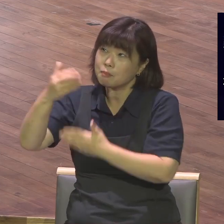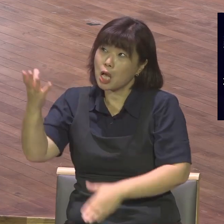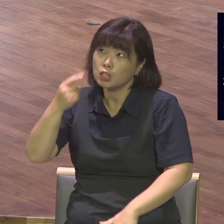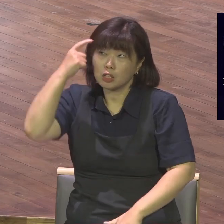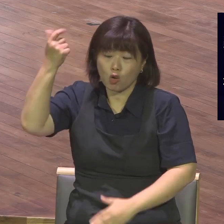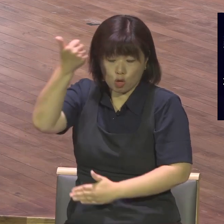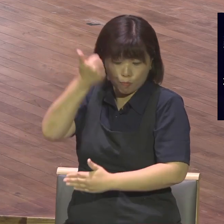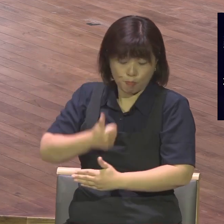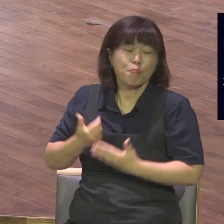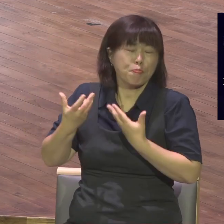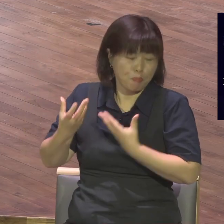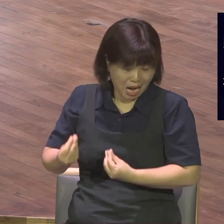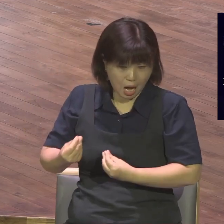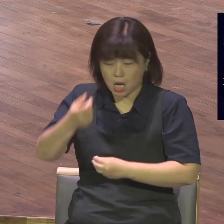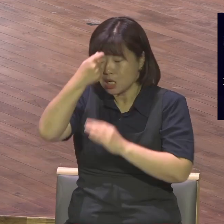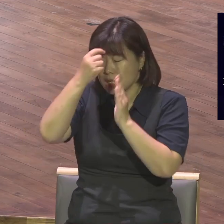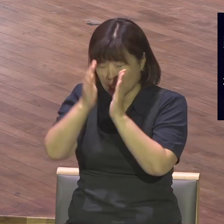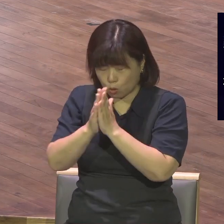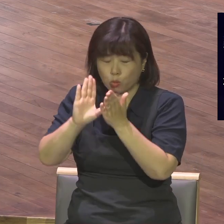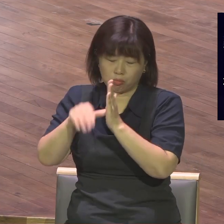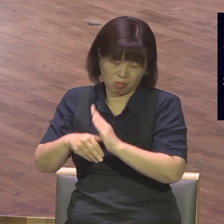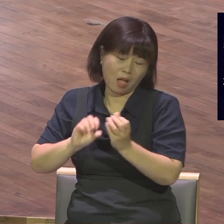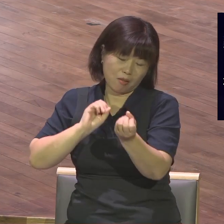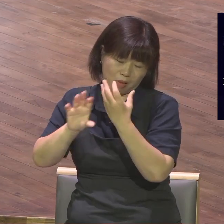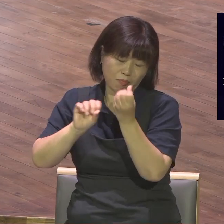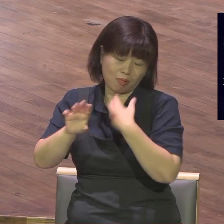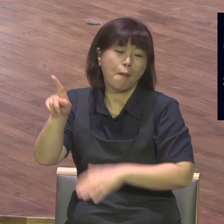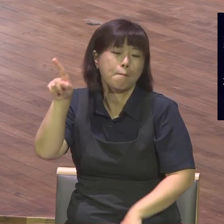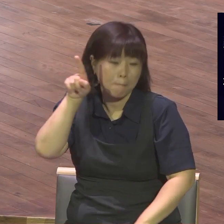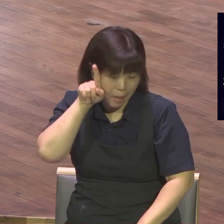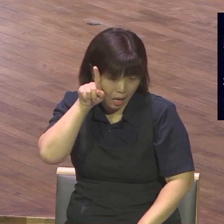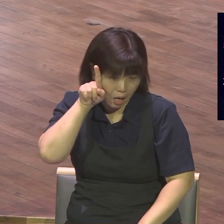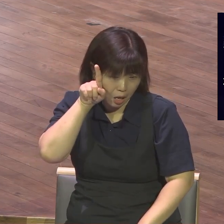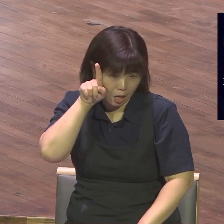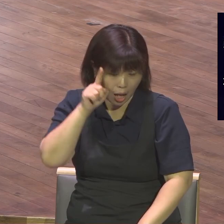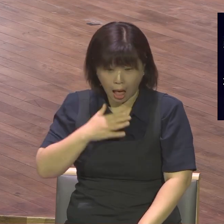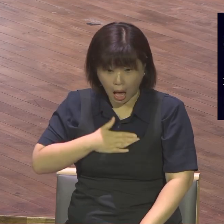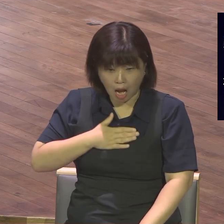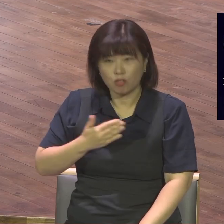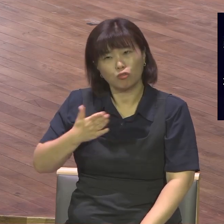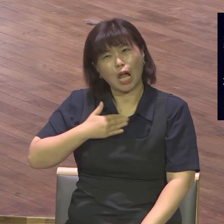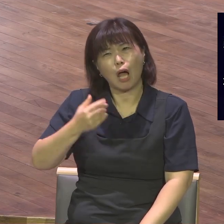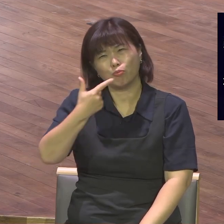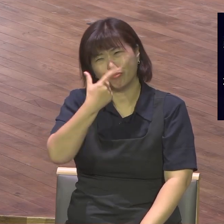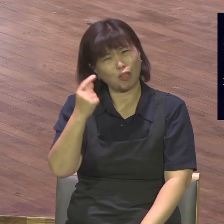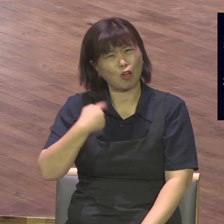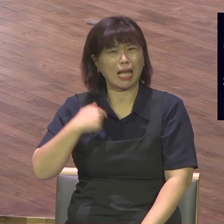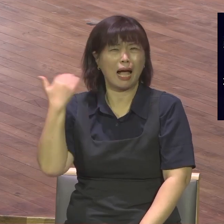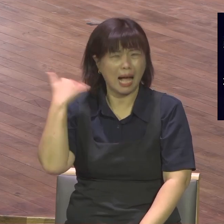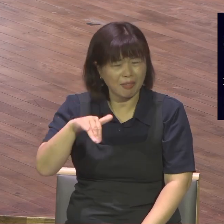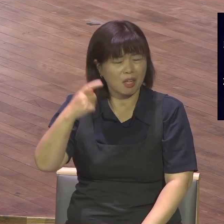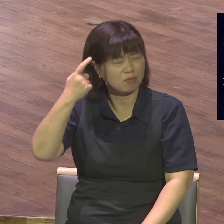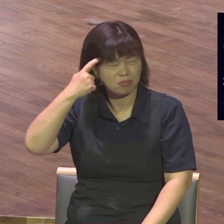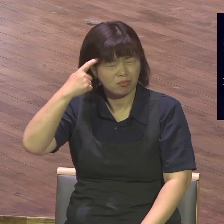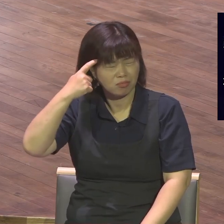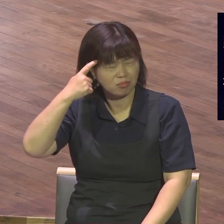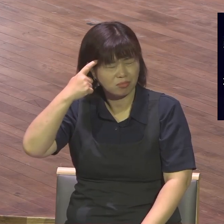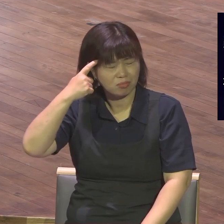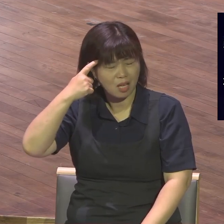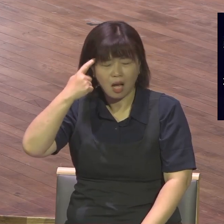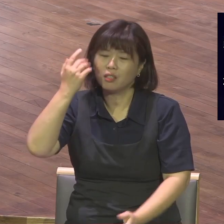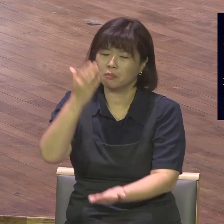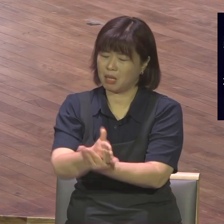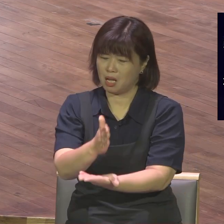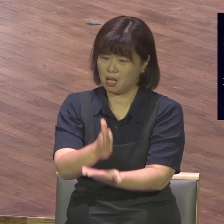특권이 있는 것입니다. 하나님 나를 쓰시겠다는데 나는 안 됩니다라고 여러분 스스로 부정하면 되겠습니까? 내가 여기 있습니다. 나를